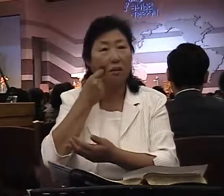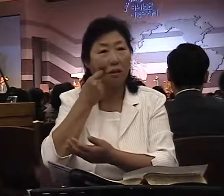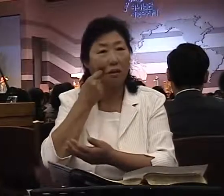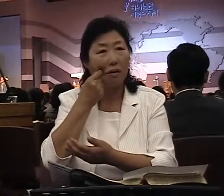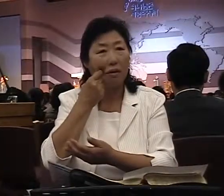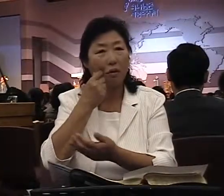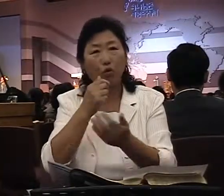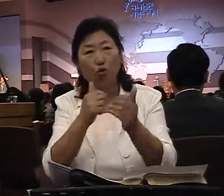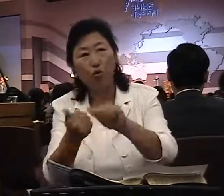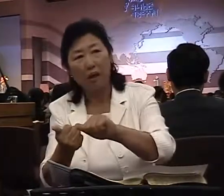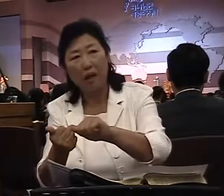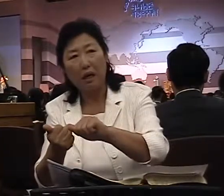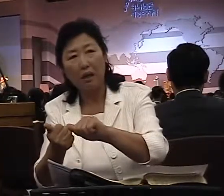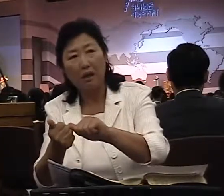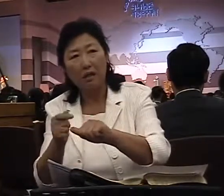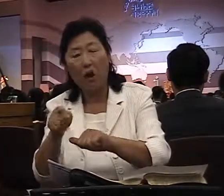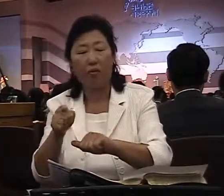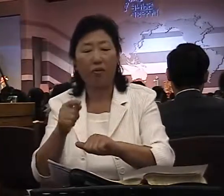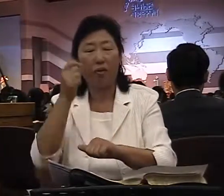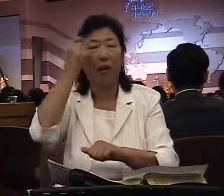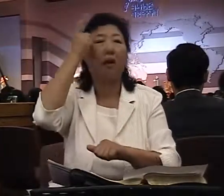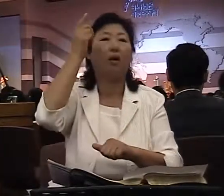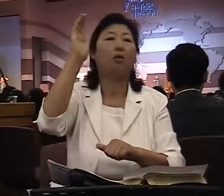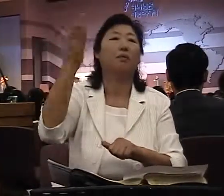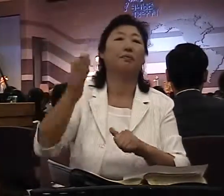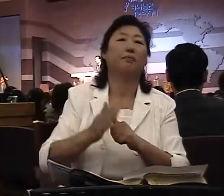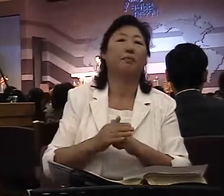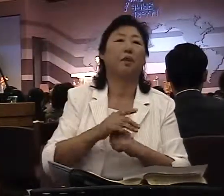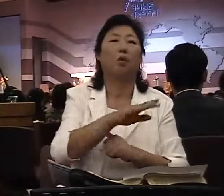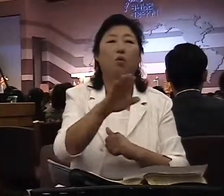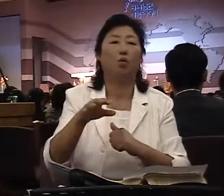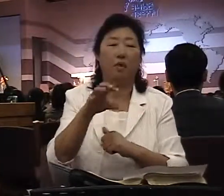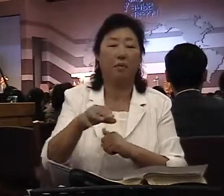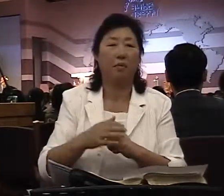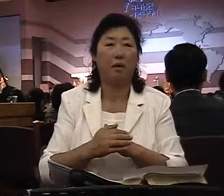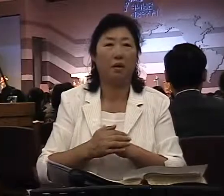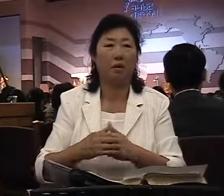것을 깨달아야 돼요. 우리 앞에 충동되는 두 길이 있습니다. 두 번째,